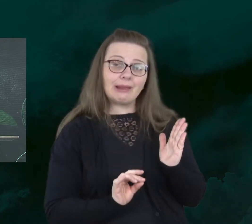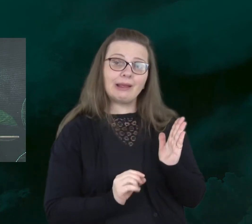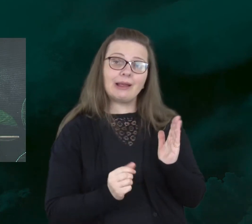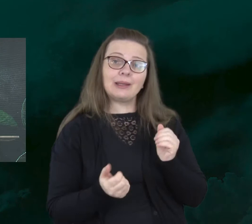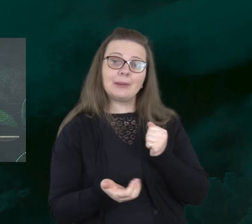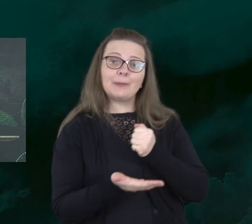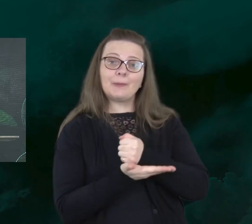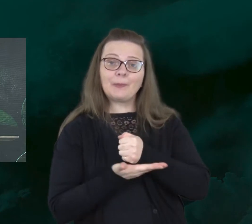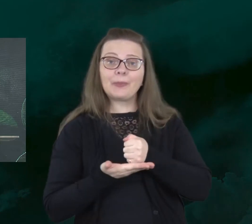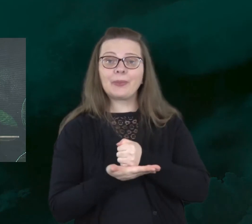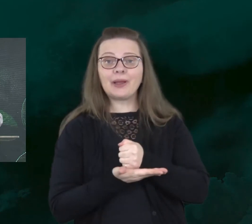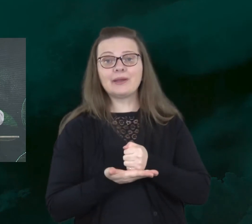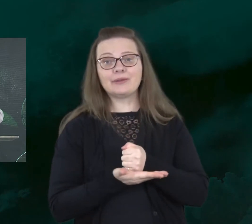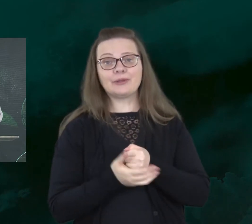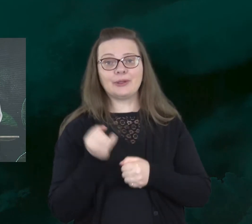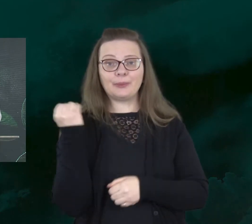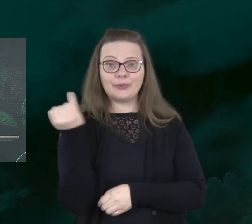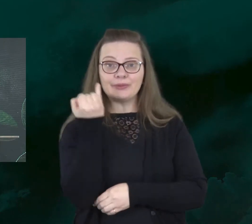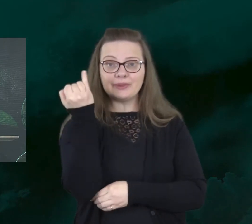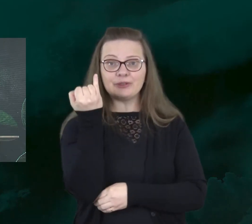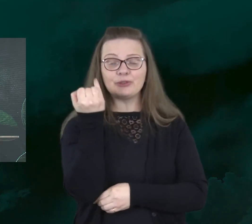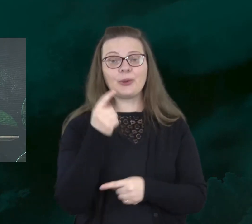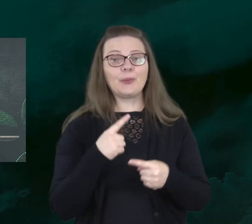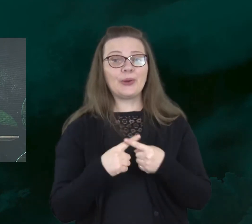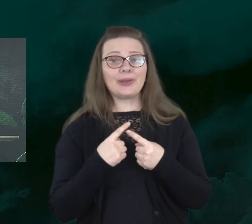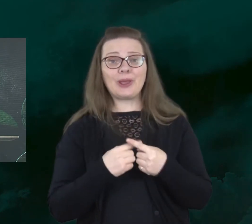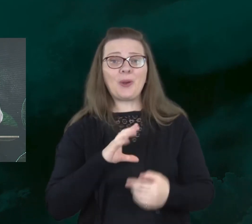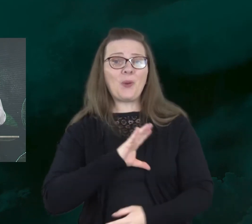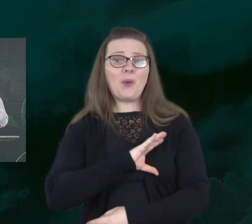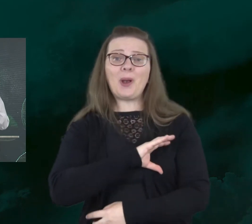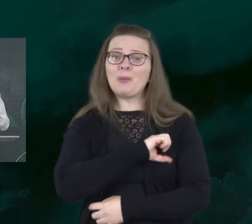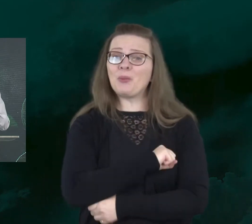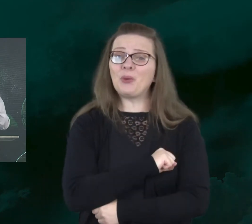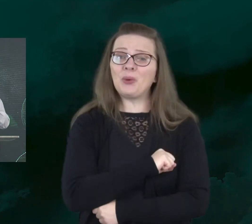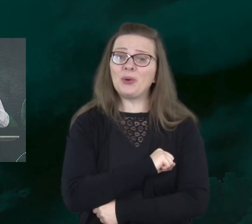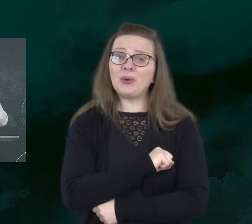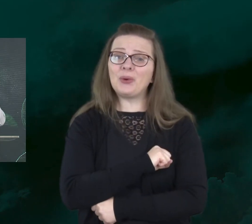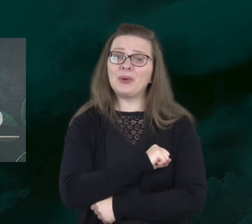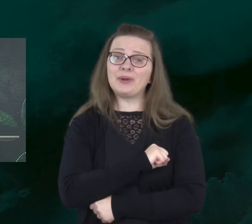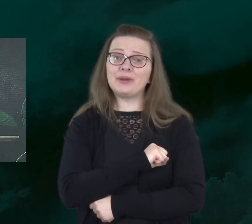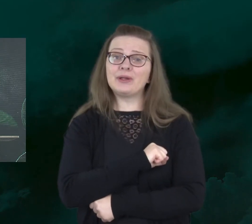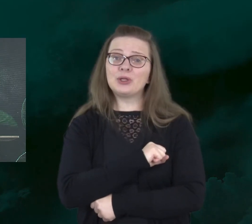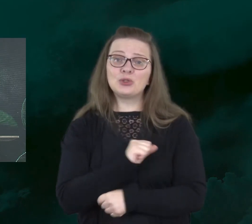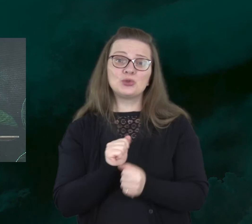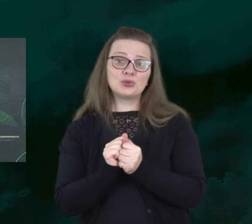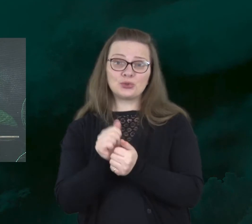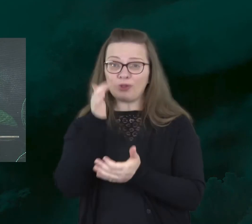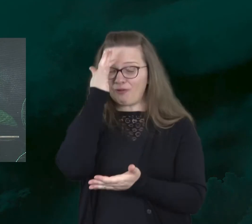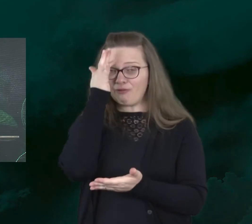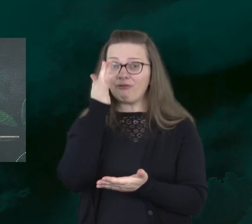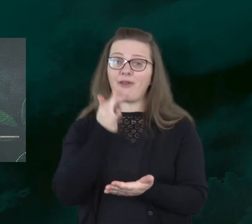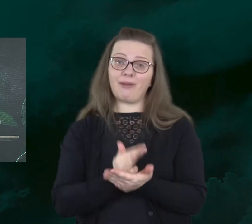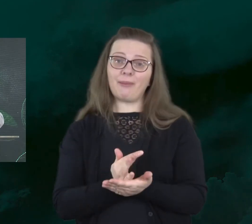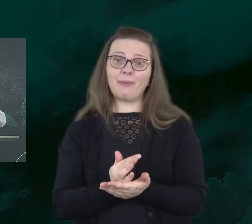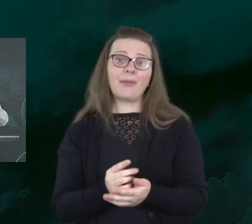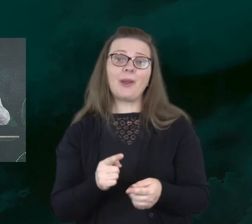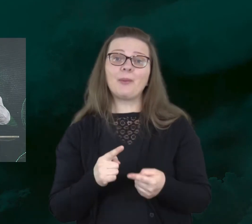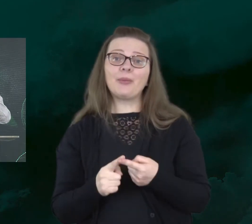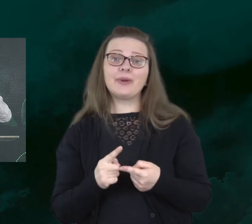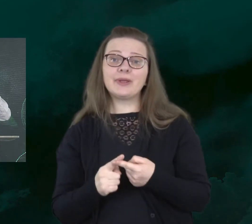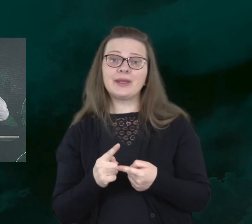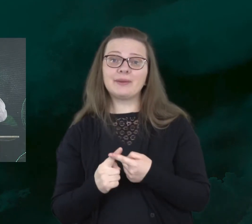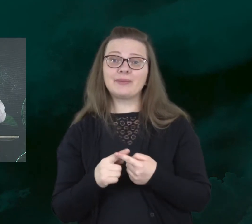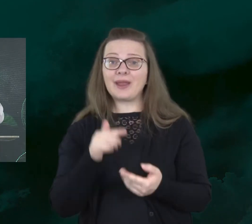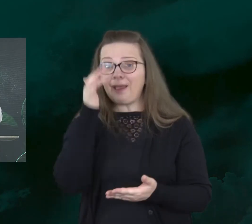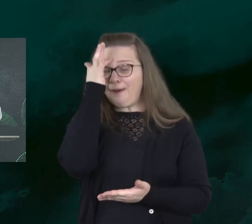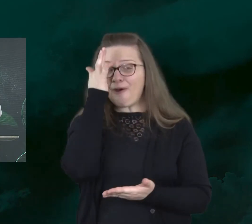tudo? O amor, meus queridos irmãos, vem pela fé. O amor vem por quê? Porque a fé